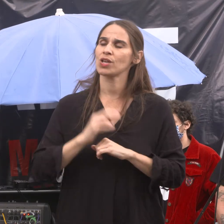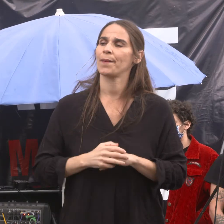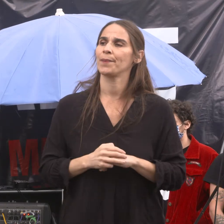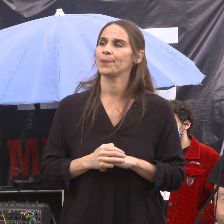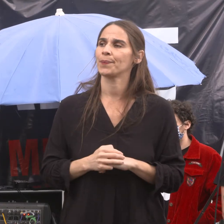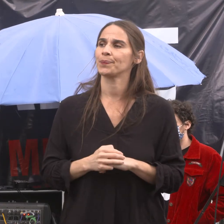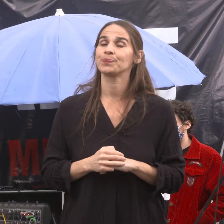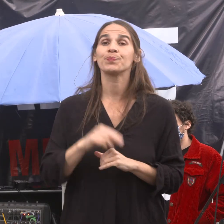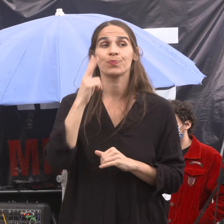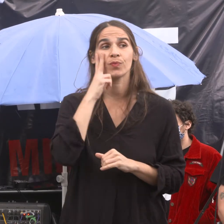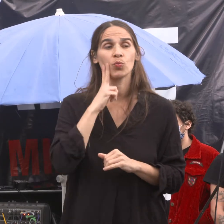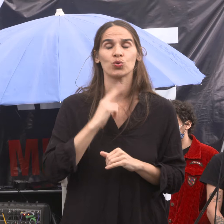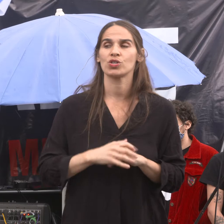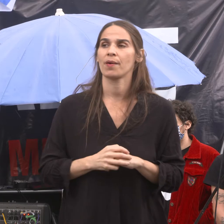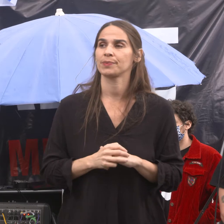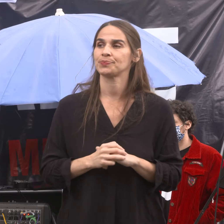בושה.